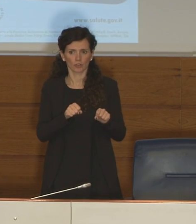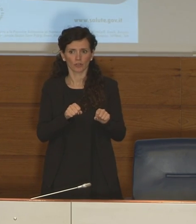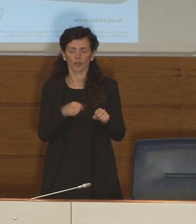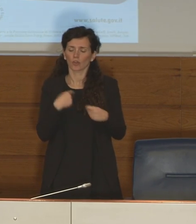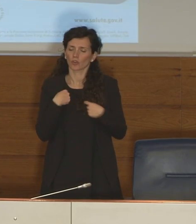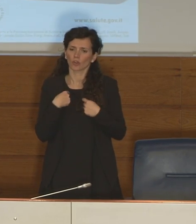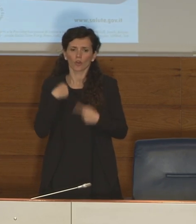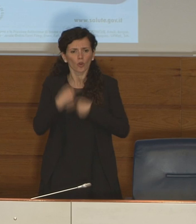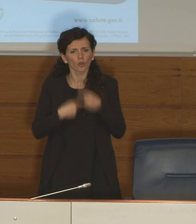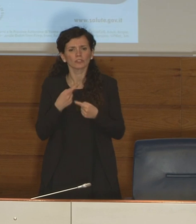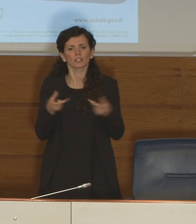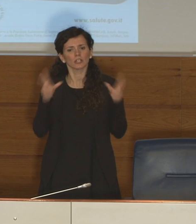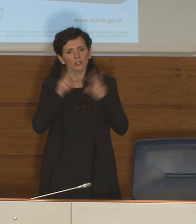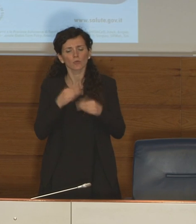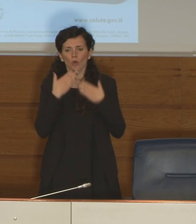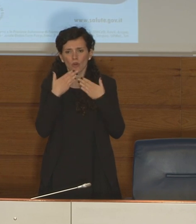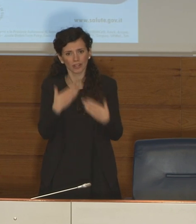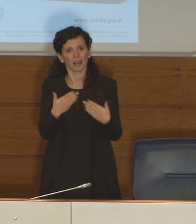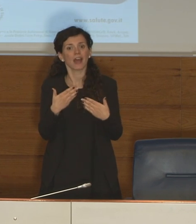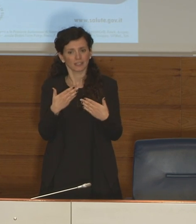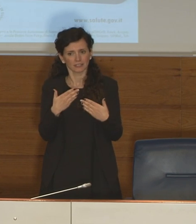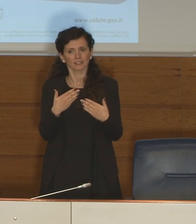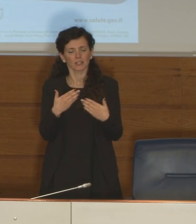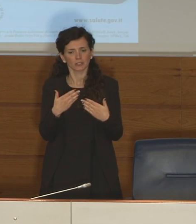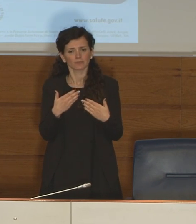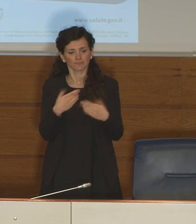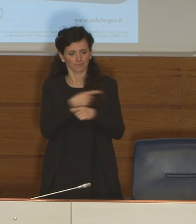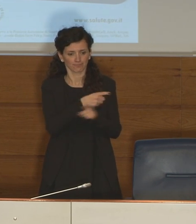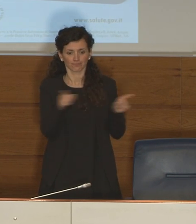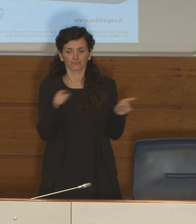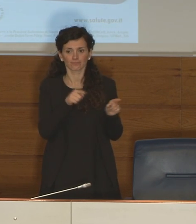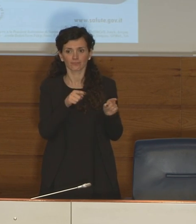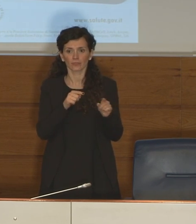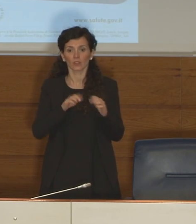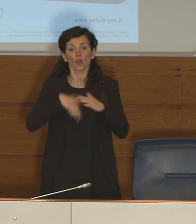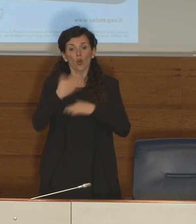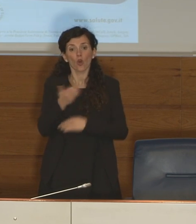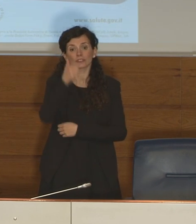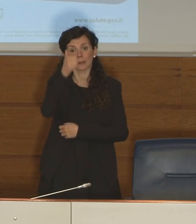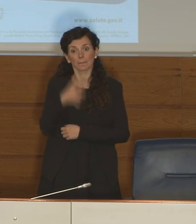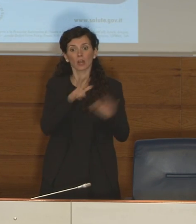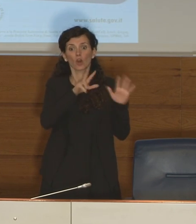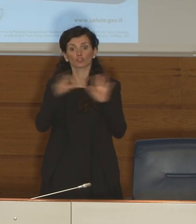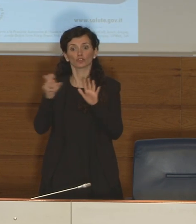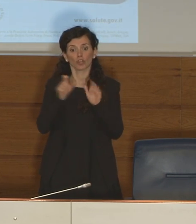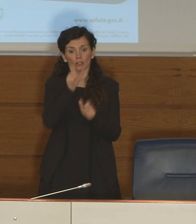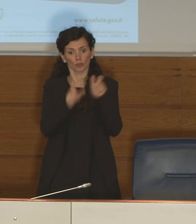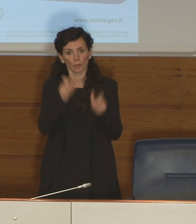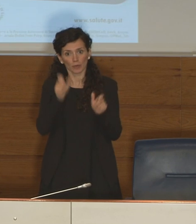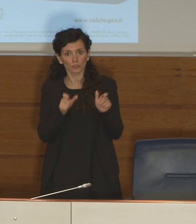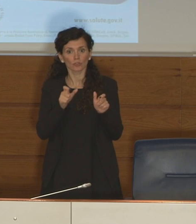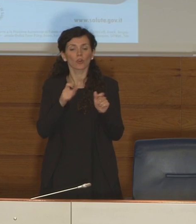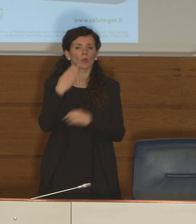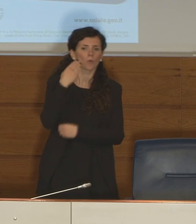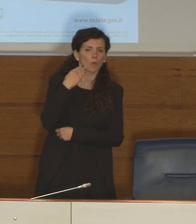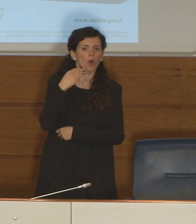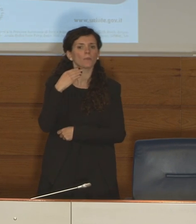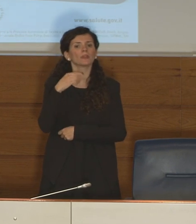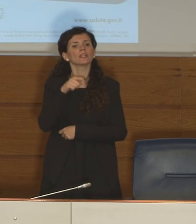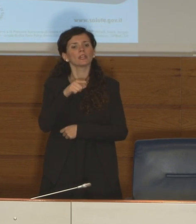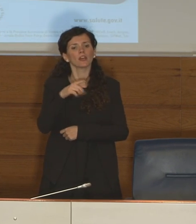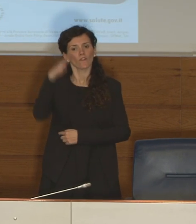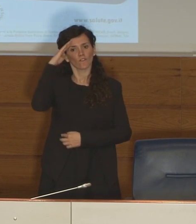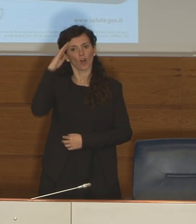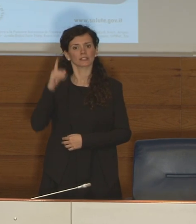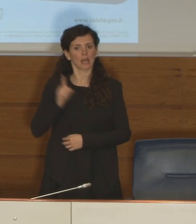voglio ringraziare anche oltre 1.800 uomini tra uomini delle forze armate delle forze